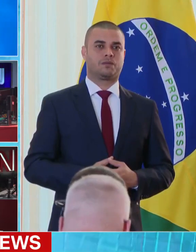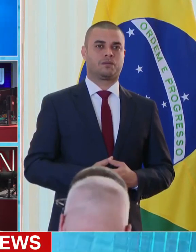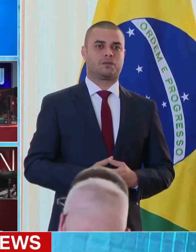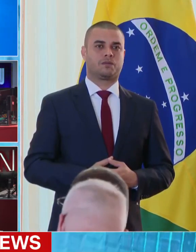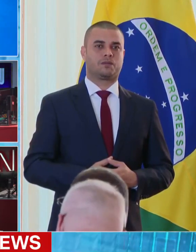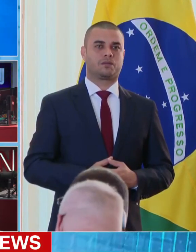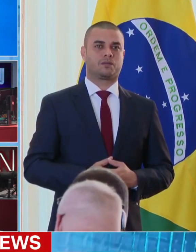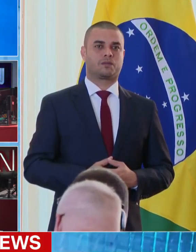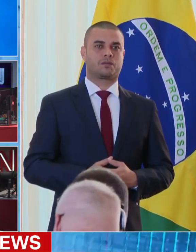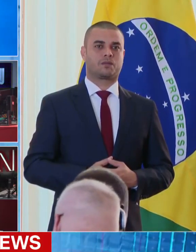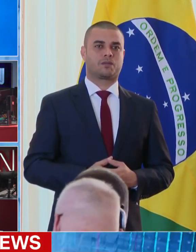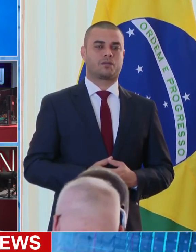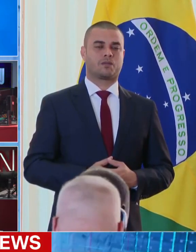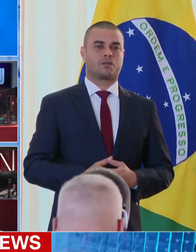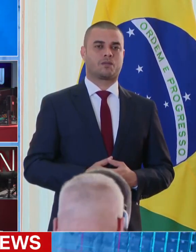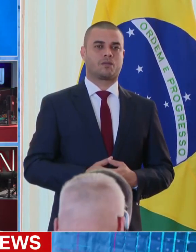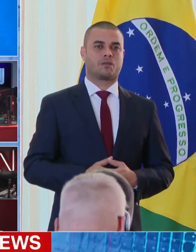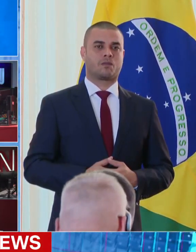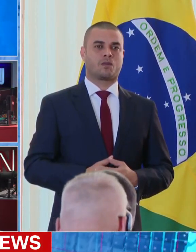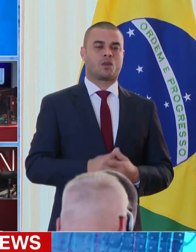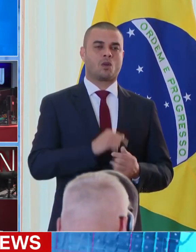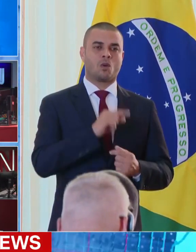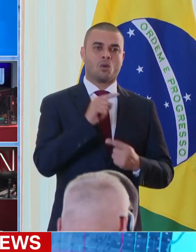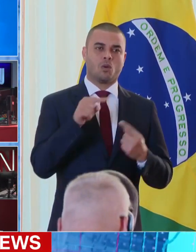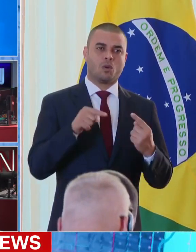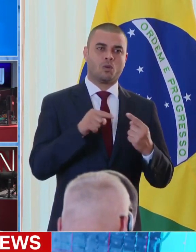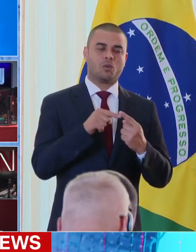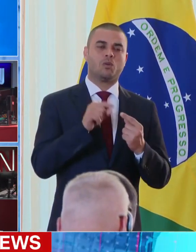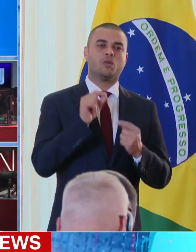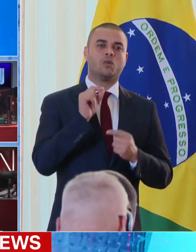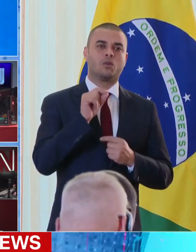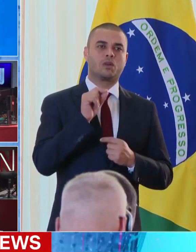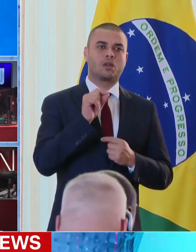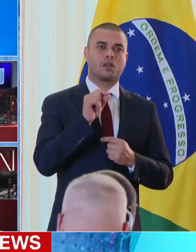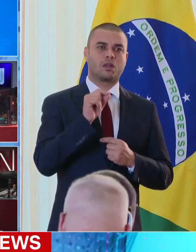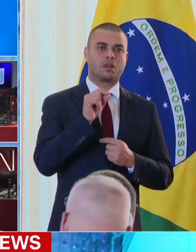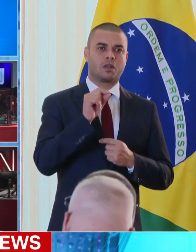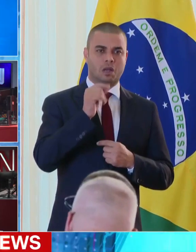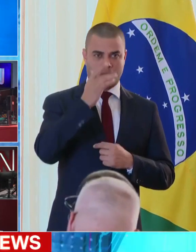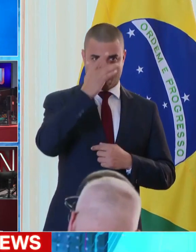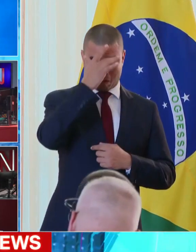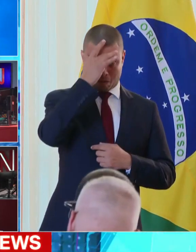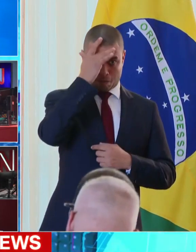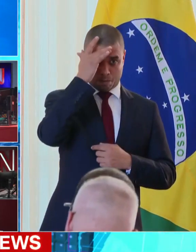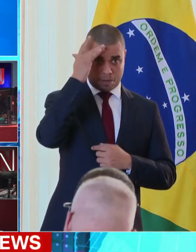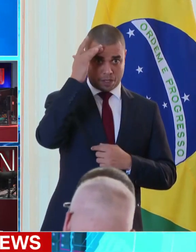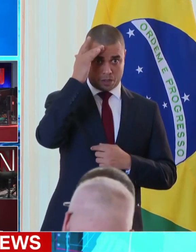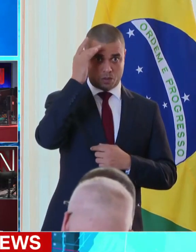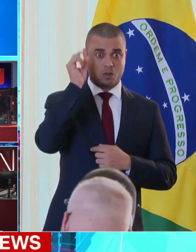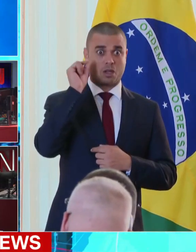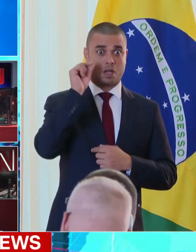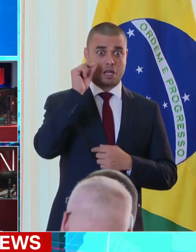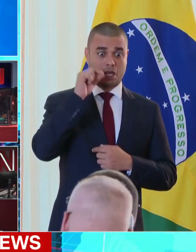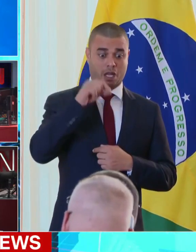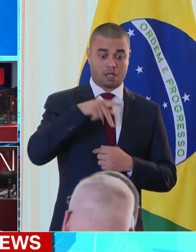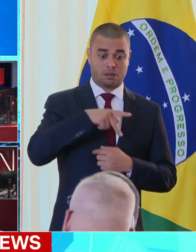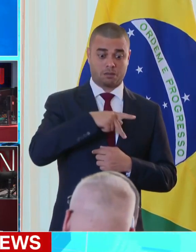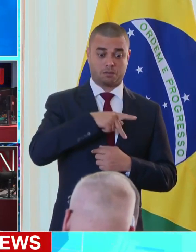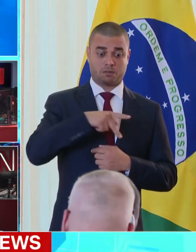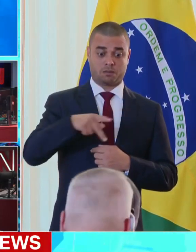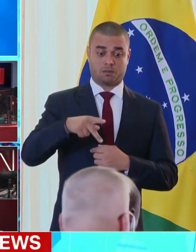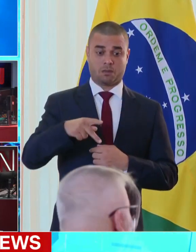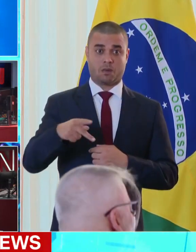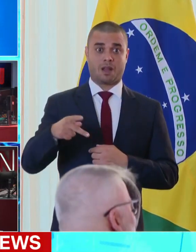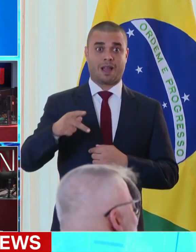ex-presidente Lula por pedido de voto antecipado cabe a ela Então nesse momento analisar essa representação Renata qual